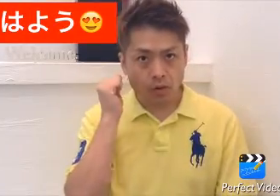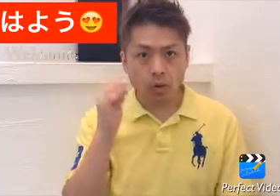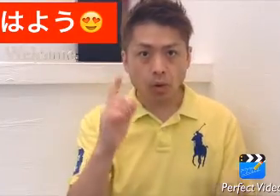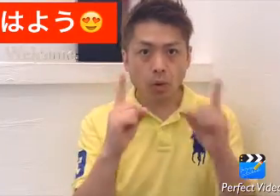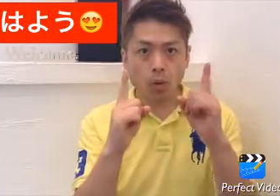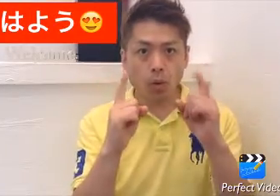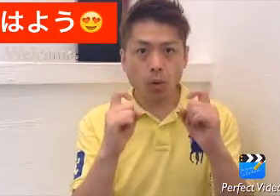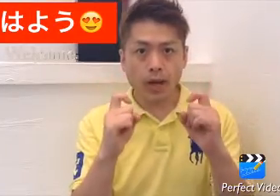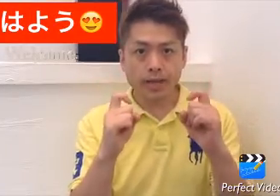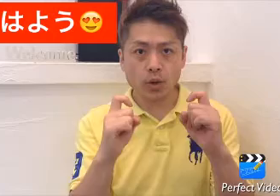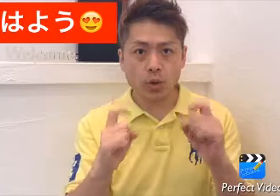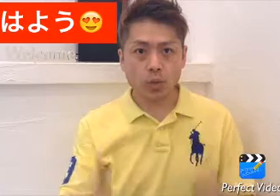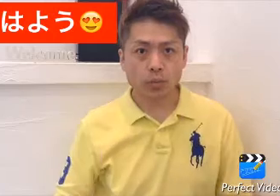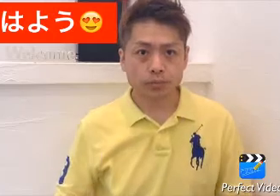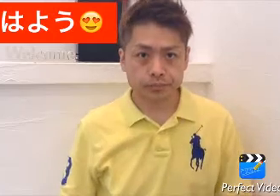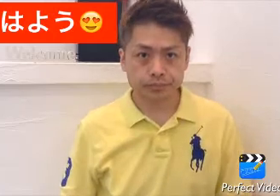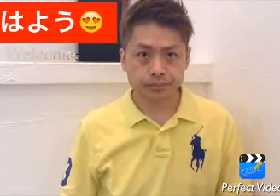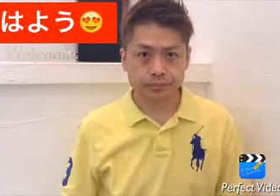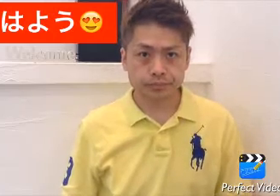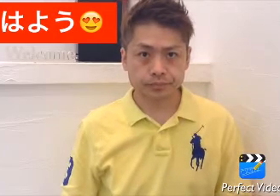おはよう。